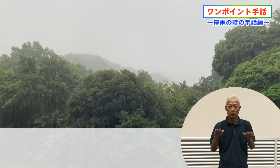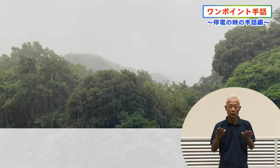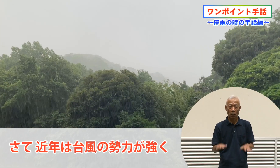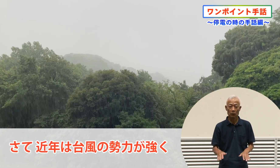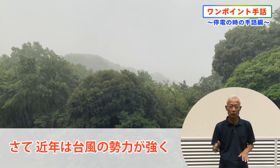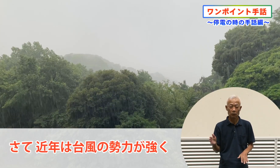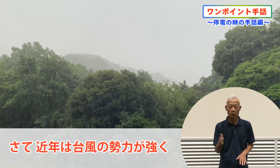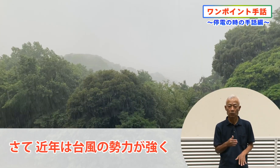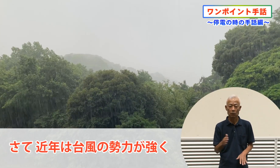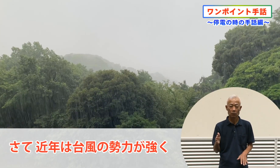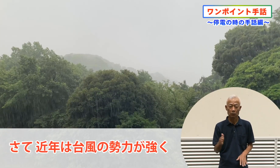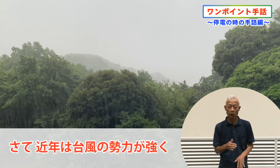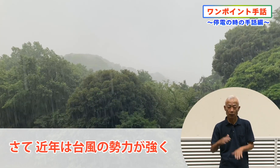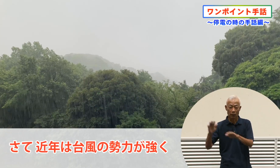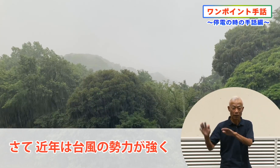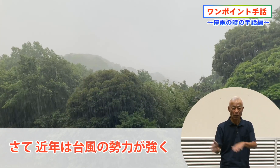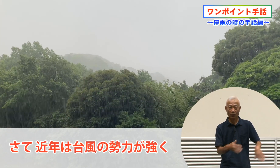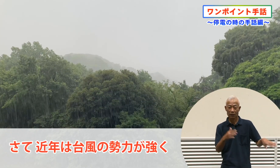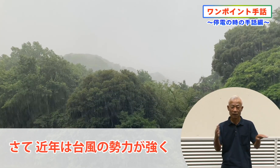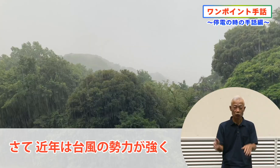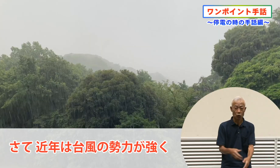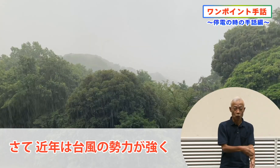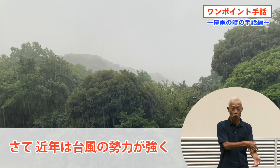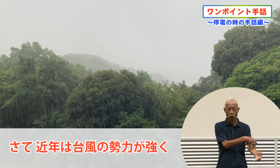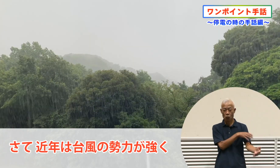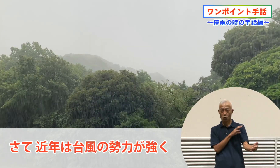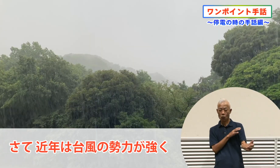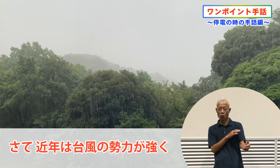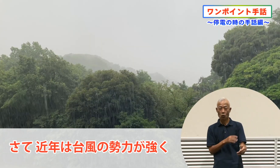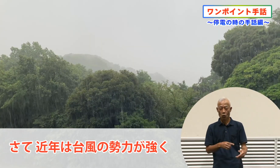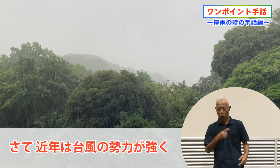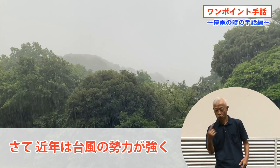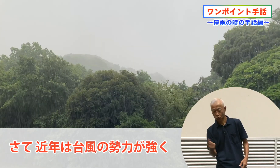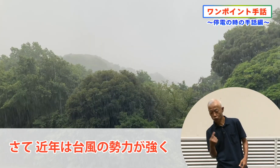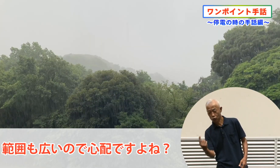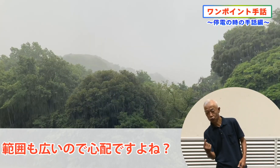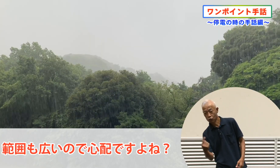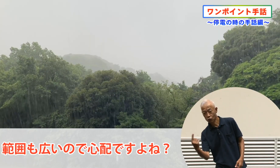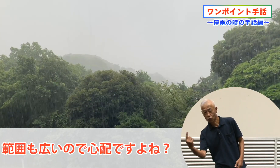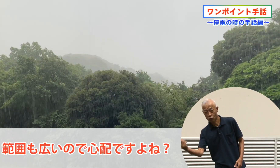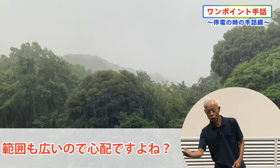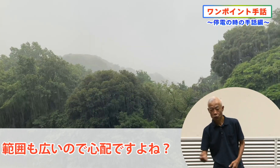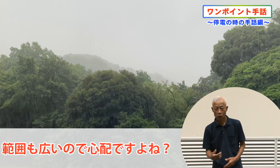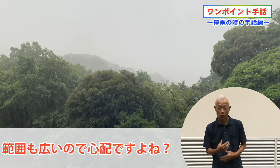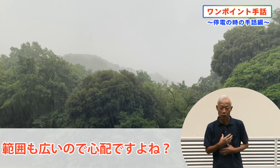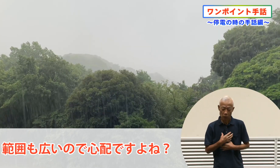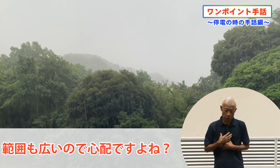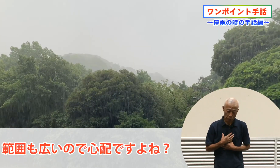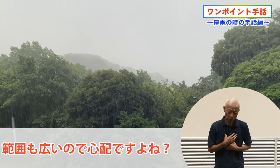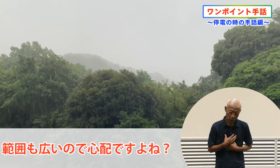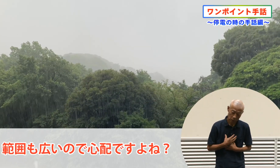さて、近年は台風の勢力が強く、範囲も広いので心配ですよね。